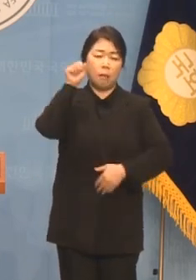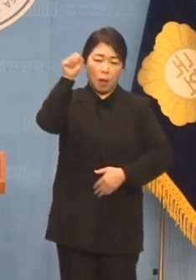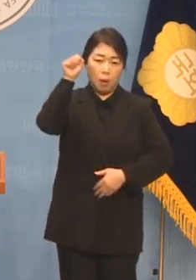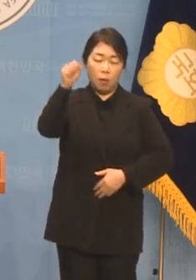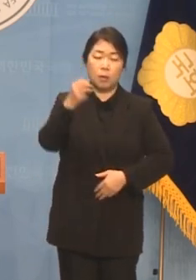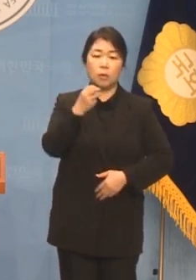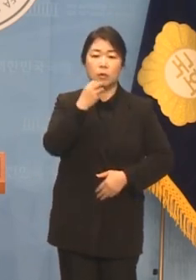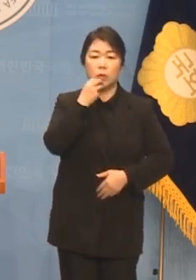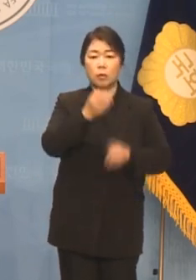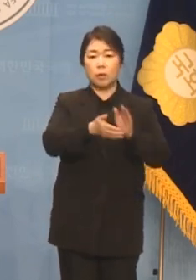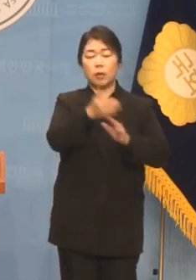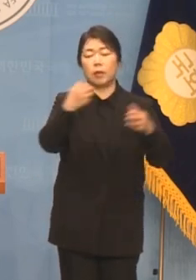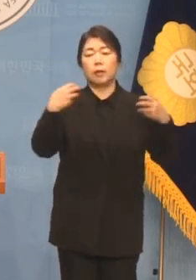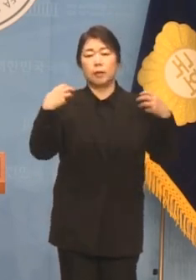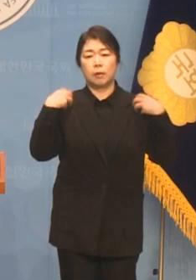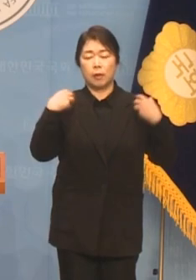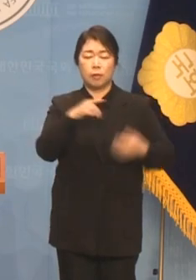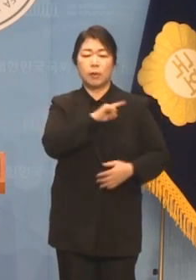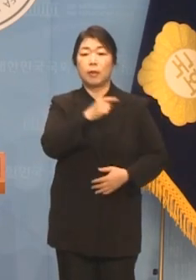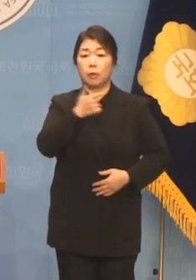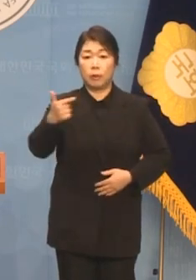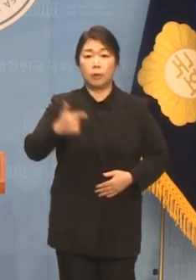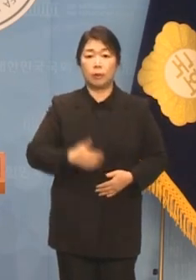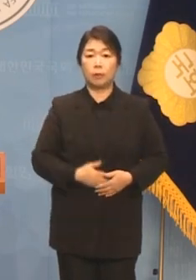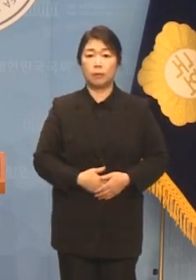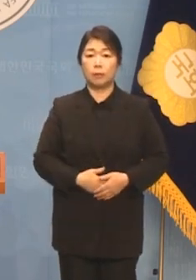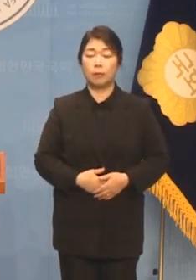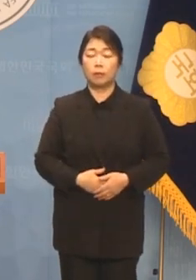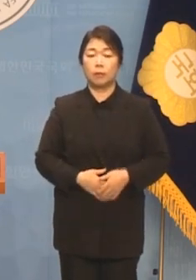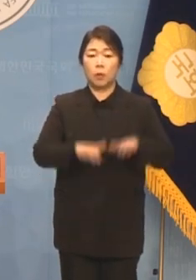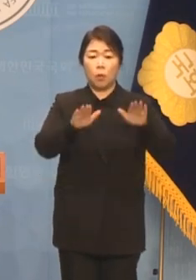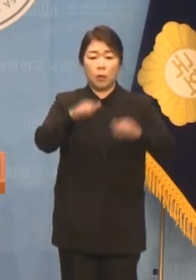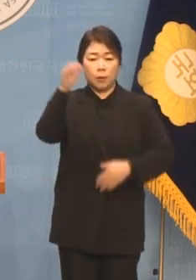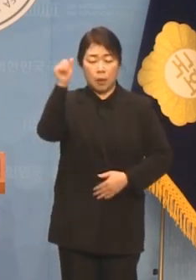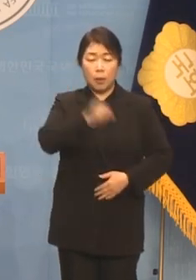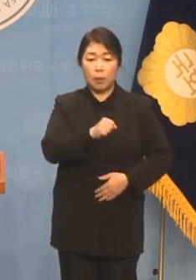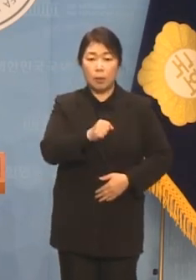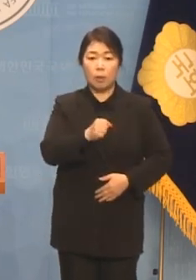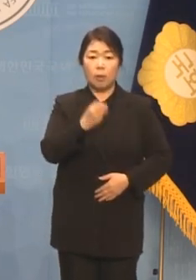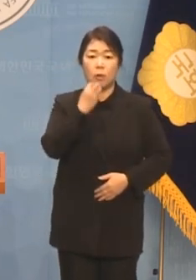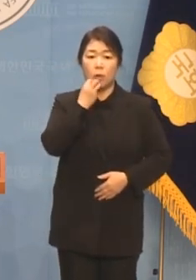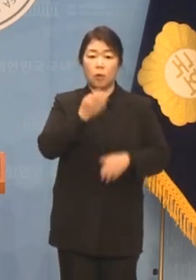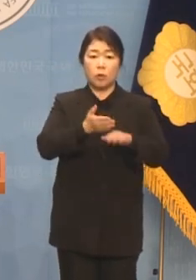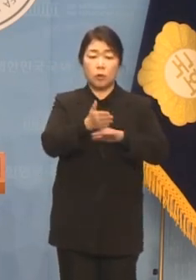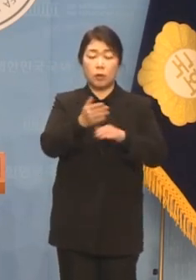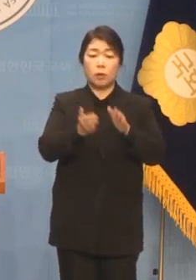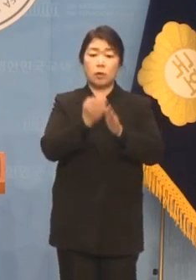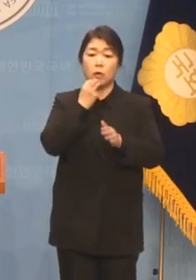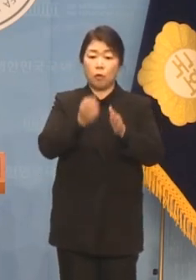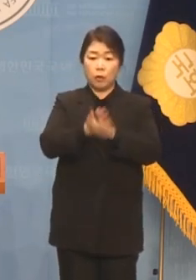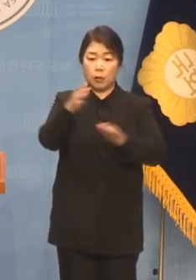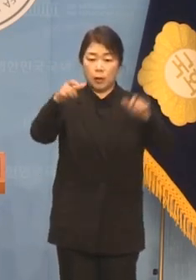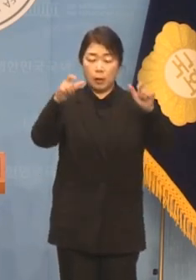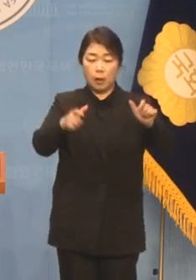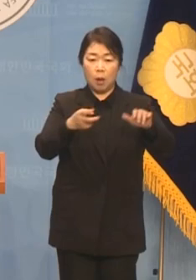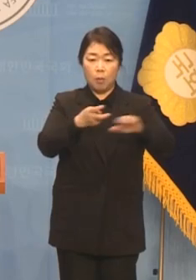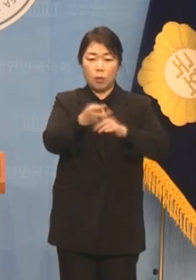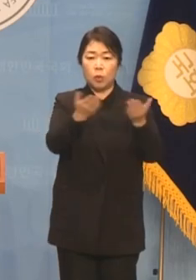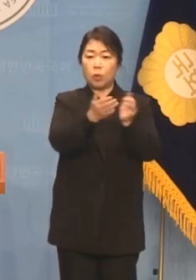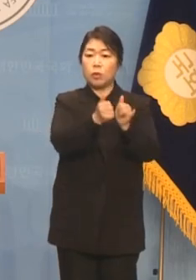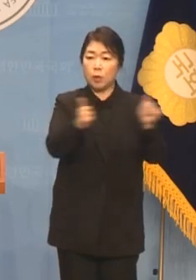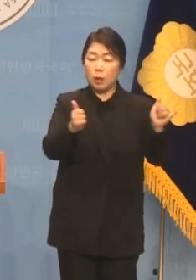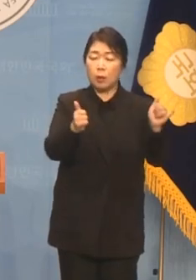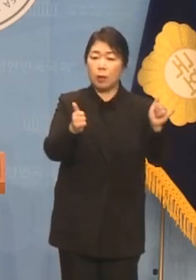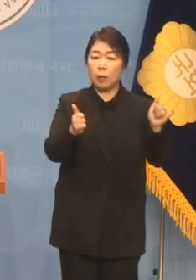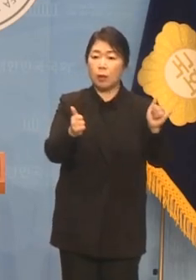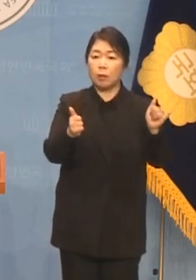책임이 가장 큽니다 오늘 새벽 서울시 버스 노동 조합과 사용자 측인